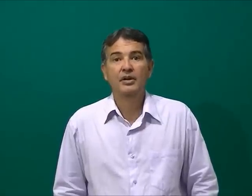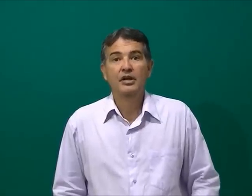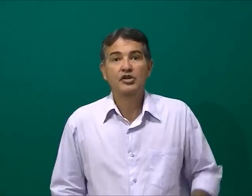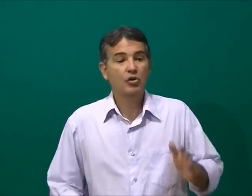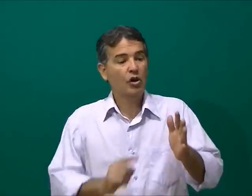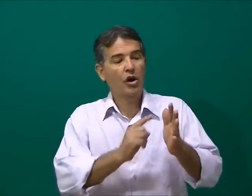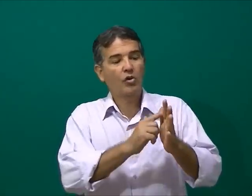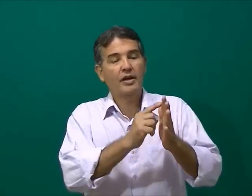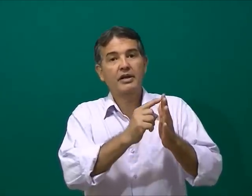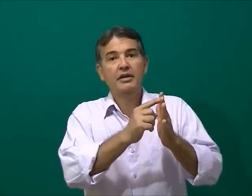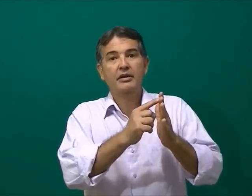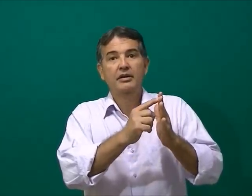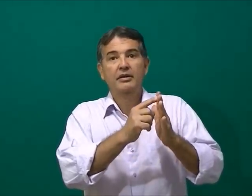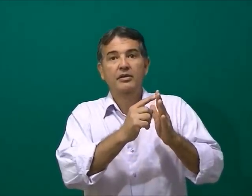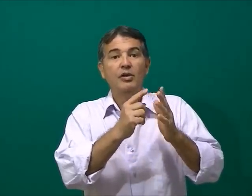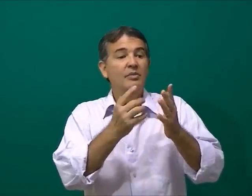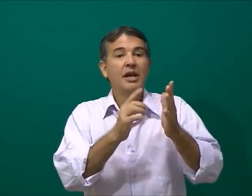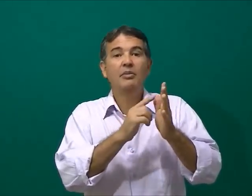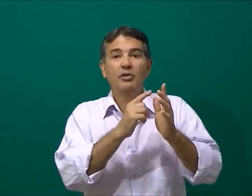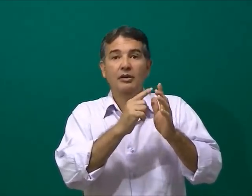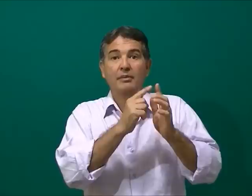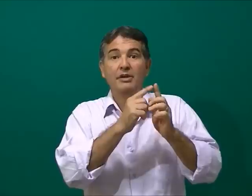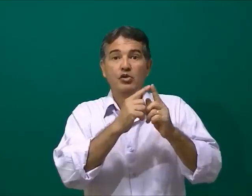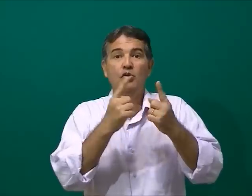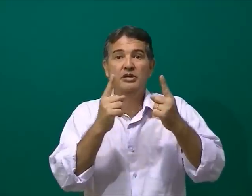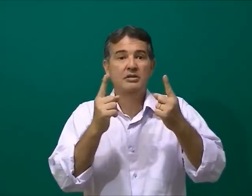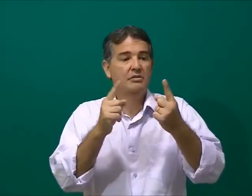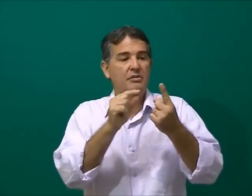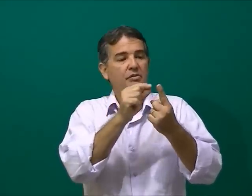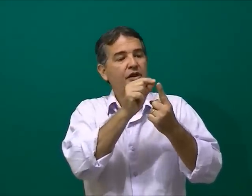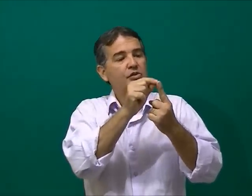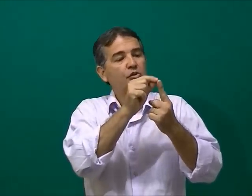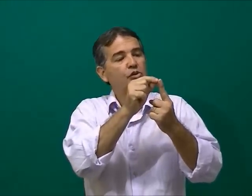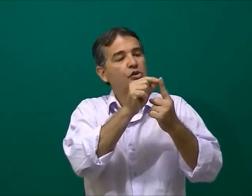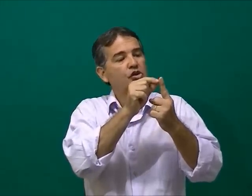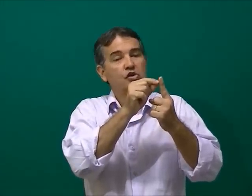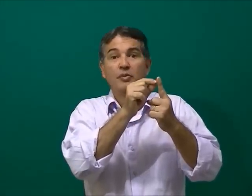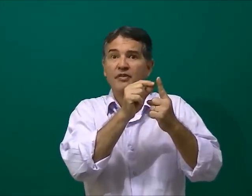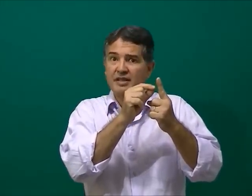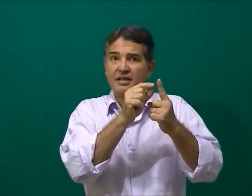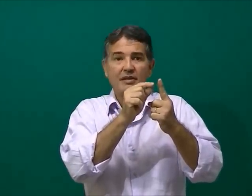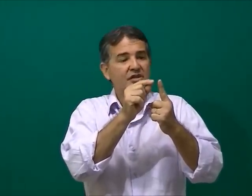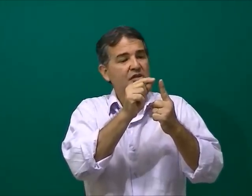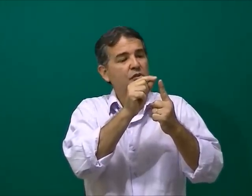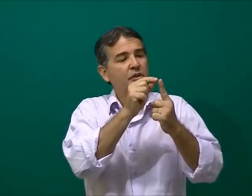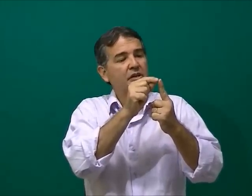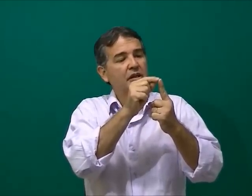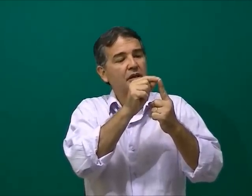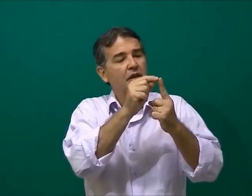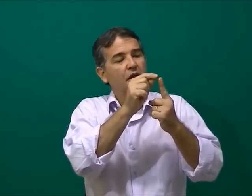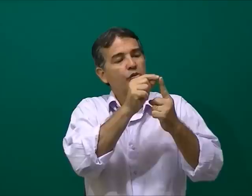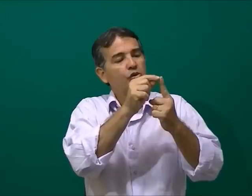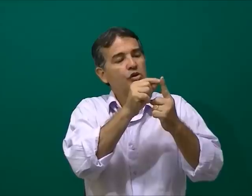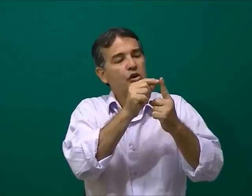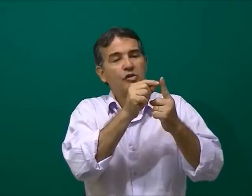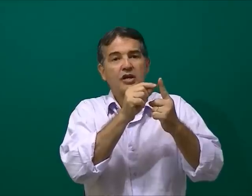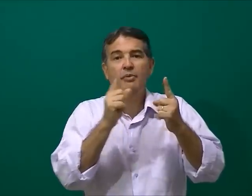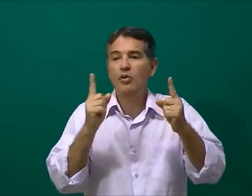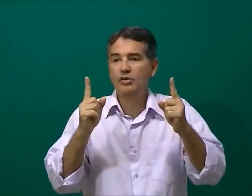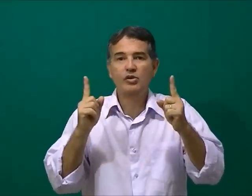se eu coloco aqui na minha mão pessoas, faço dois rostinhos, só para facilitar vocês compreenderem. Os dois olhos e a boca, os dois